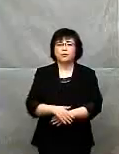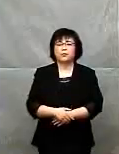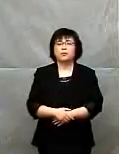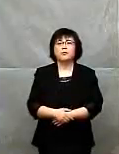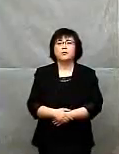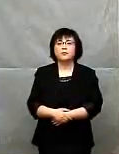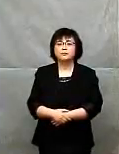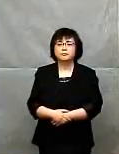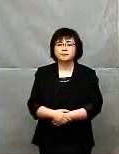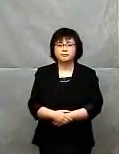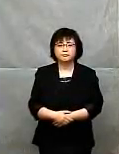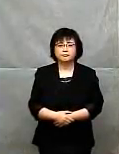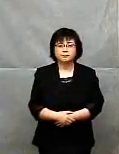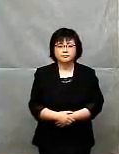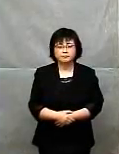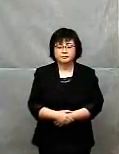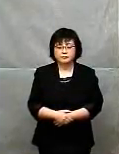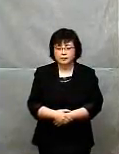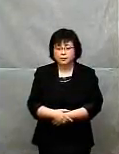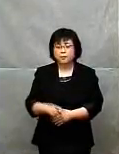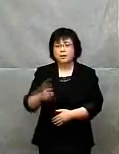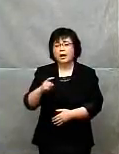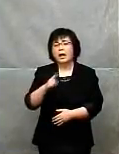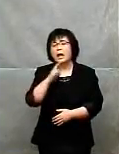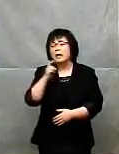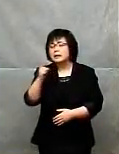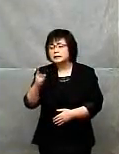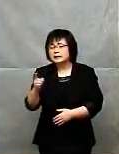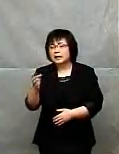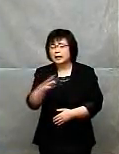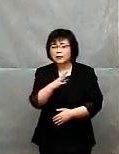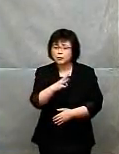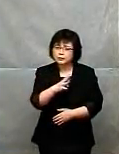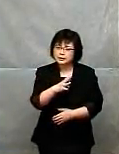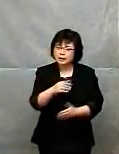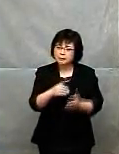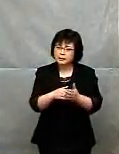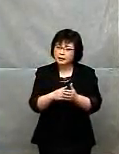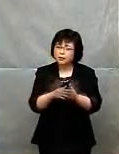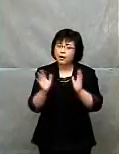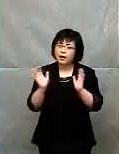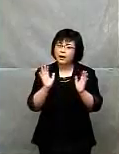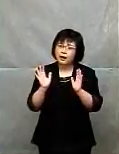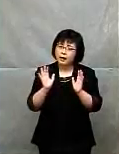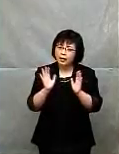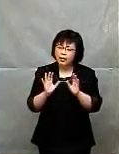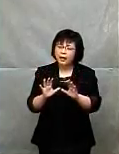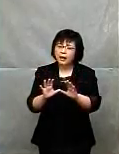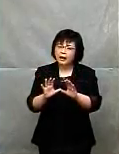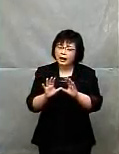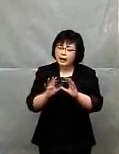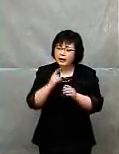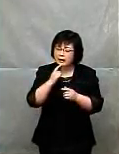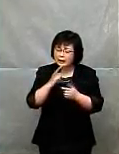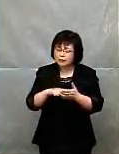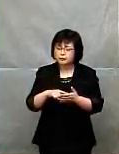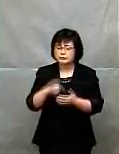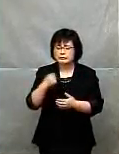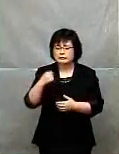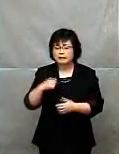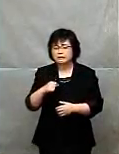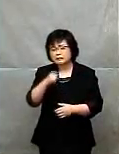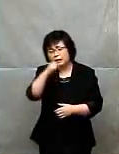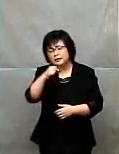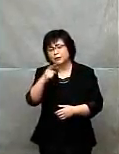。手足口病は1歳から4歳くらいの乳幼児がかかりやすい夏風邪の一種